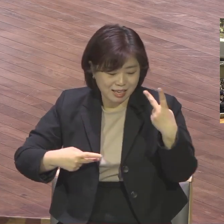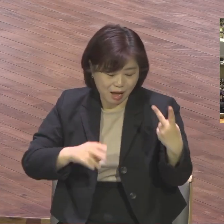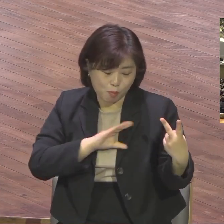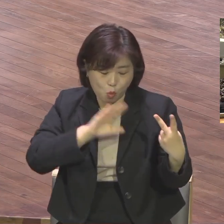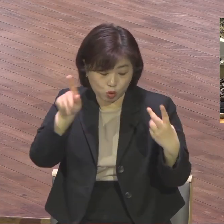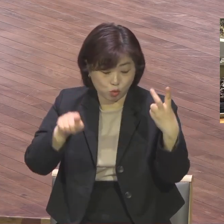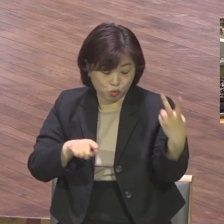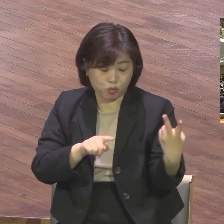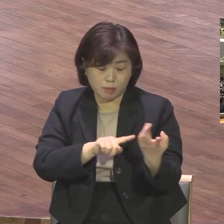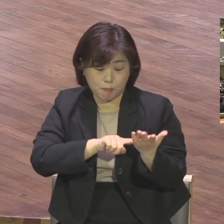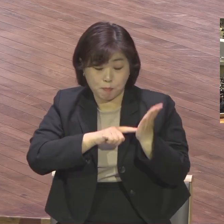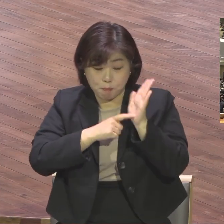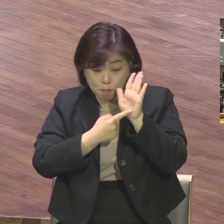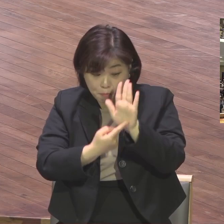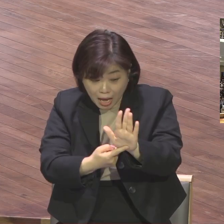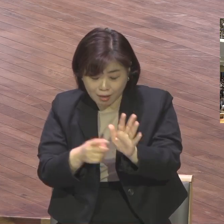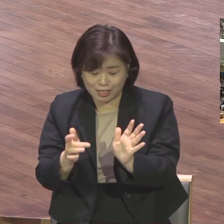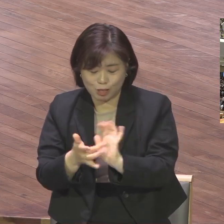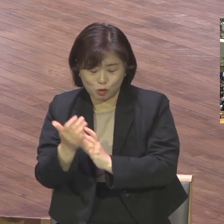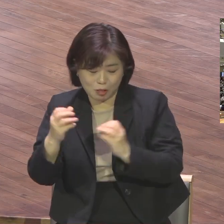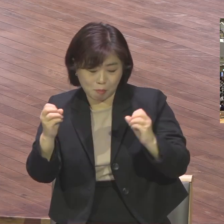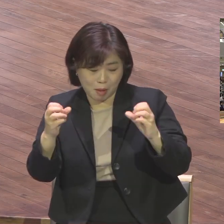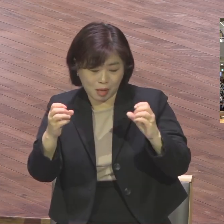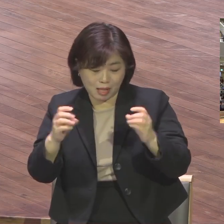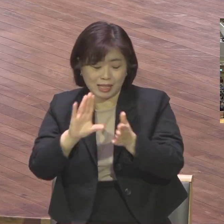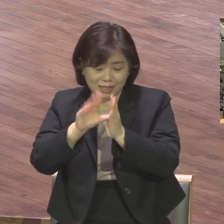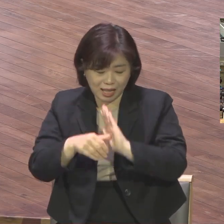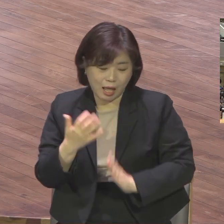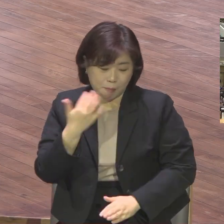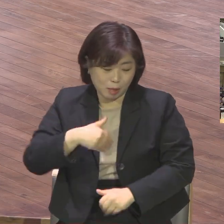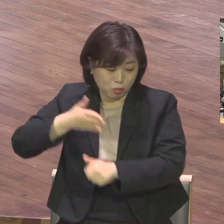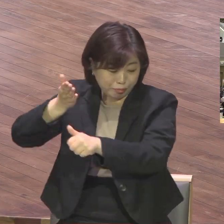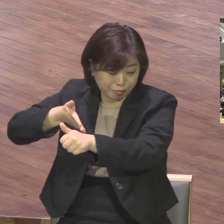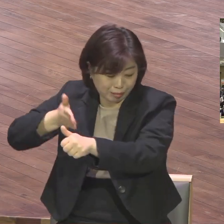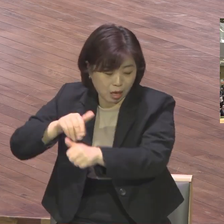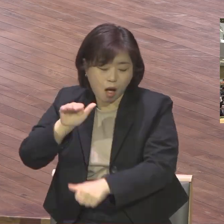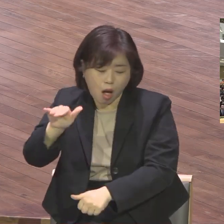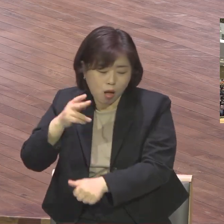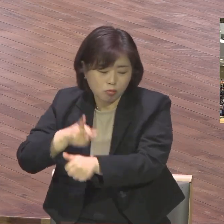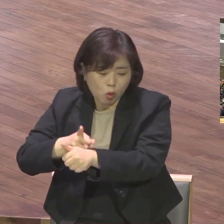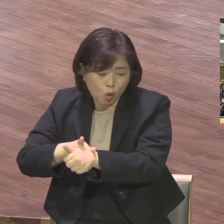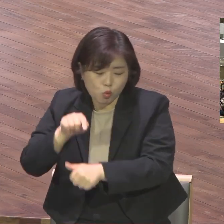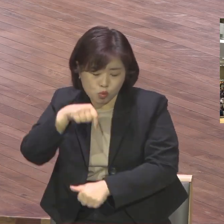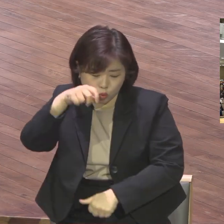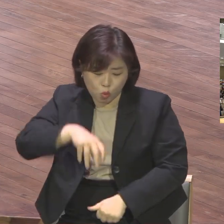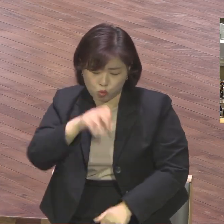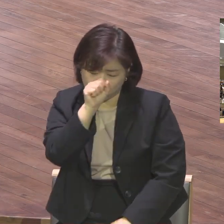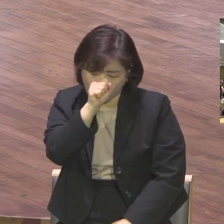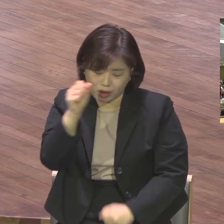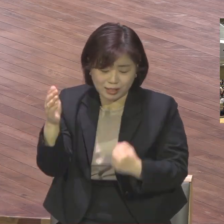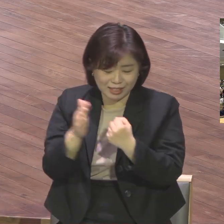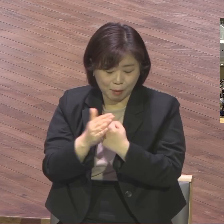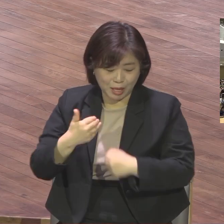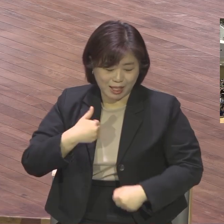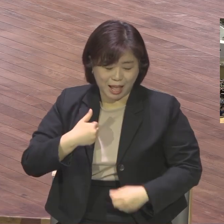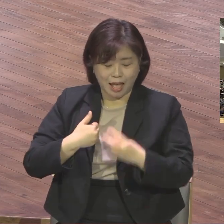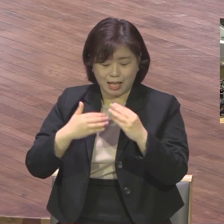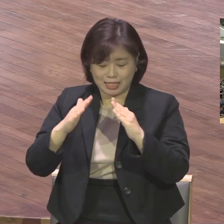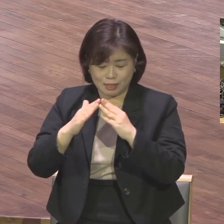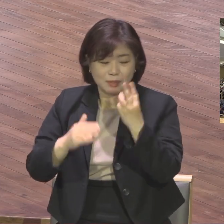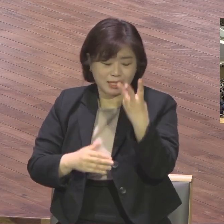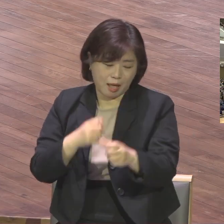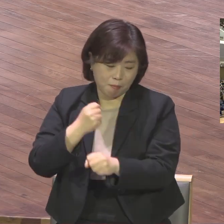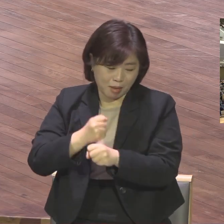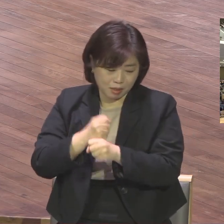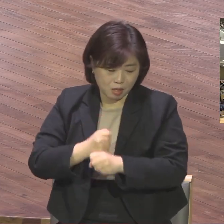말하거늘 베드로가 예수께 고하되 랍비여 우리가 여기 있는 것이 좋사오니 우리가 초막 셋을 짓되 하나는 주를 위하여